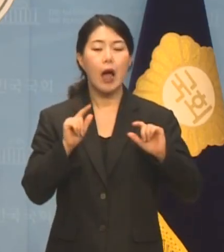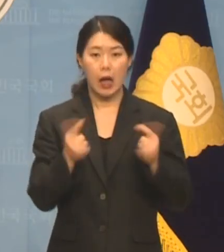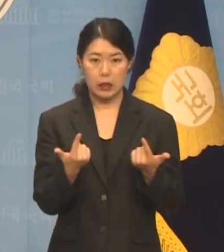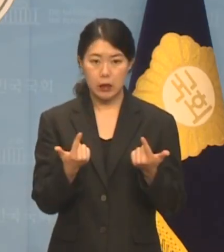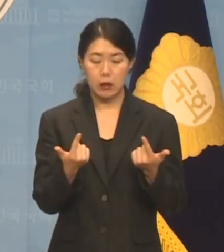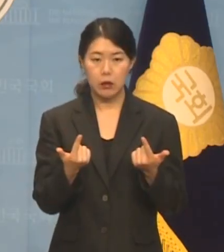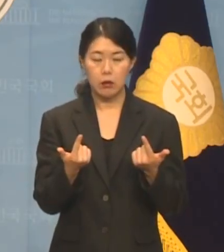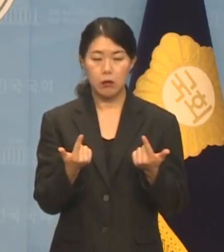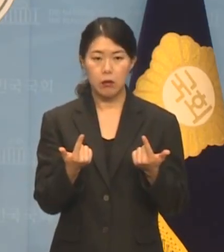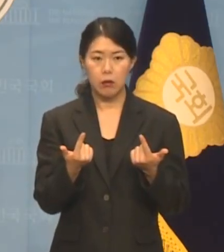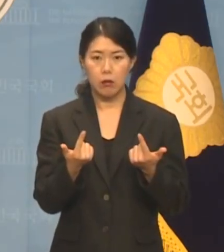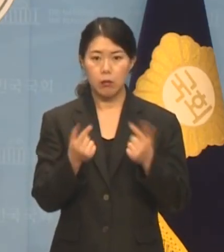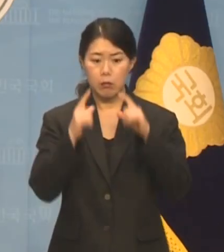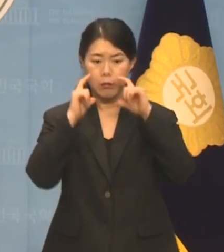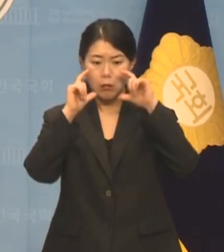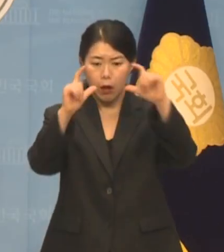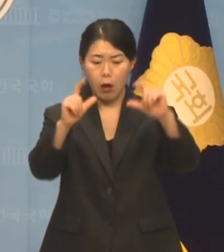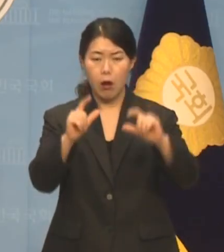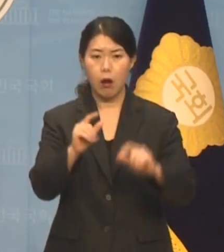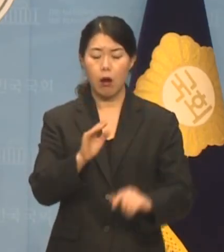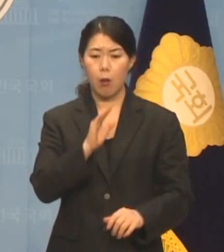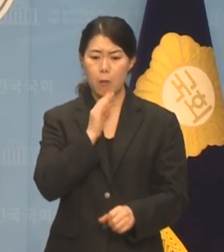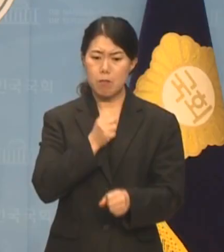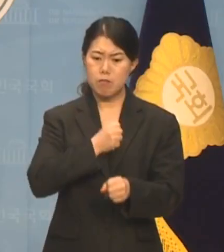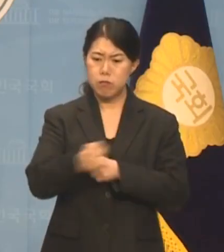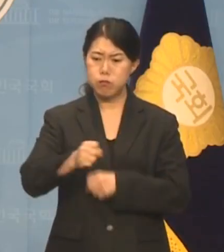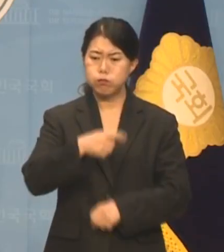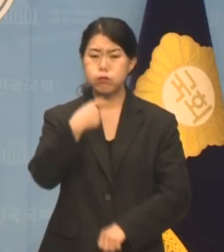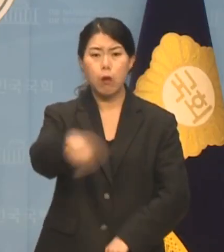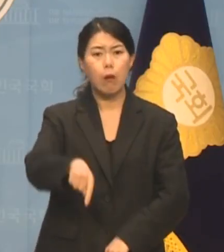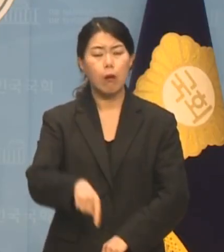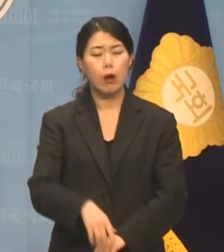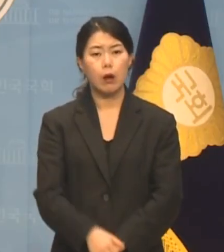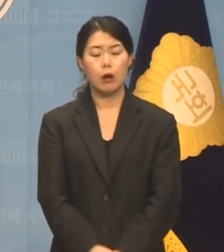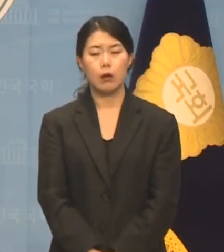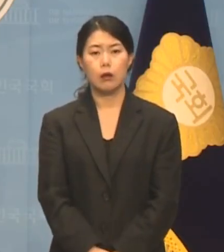판시한다면 이는 황당무계한 궤변이 아닐 수가 없습니다.